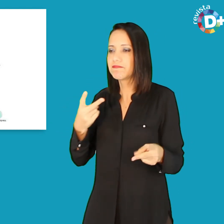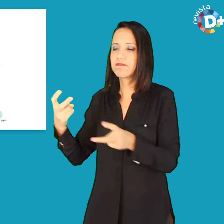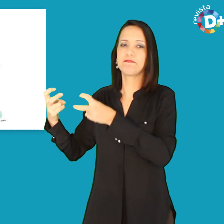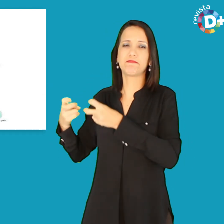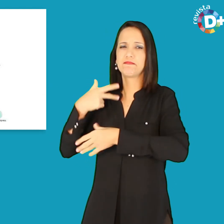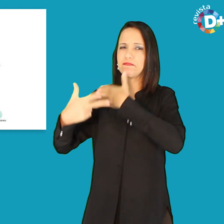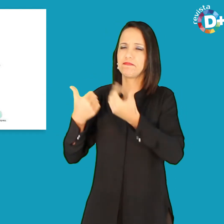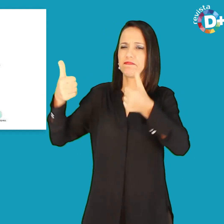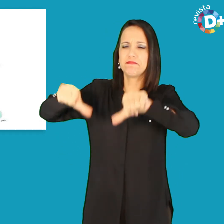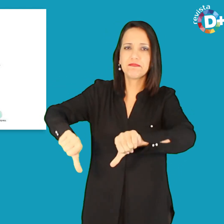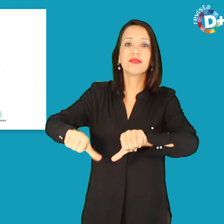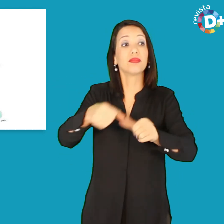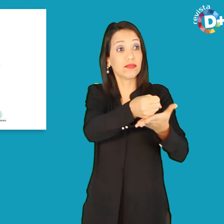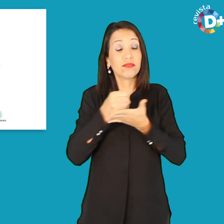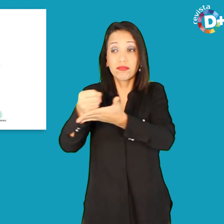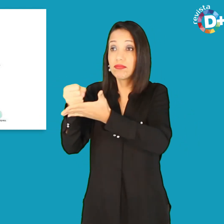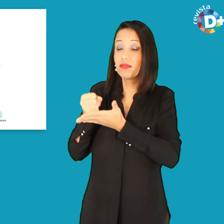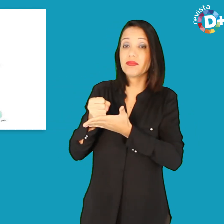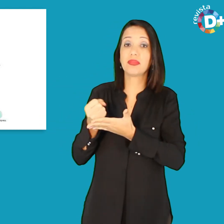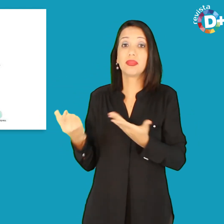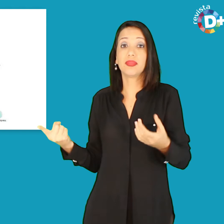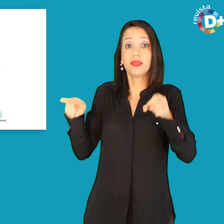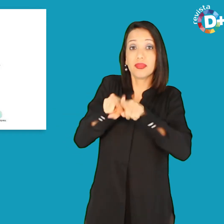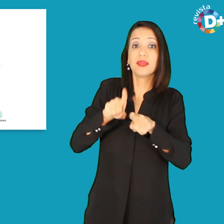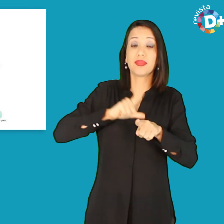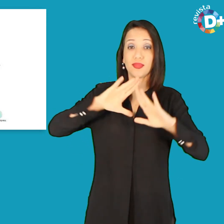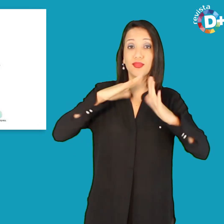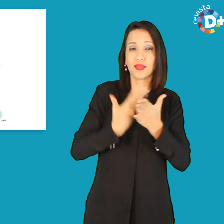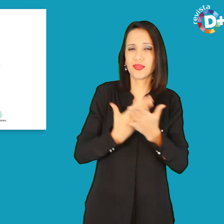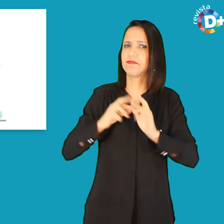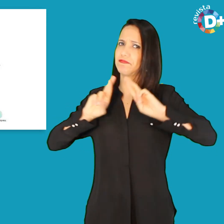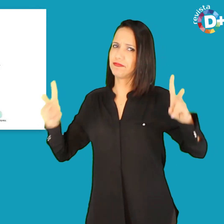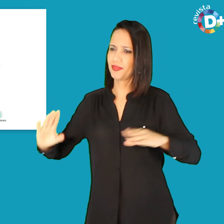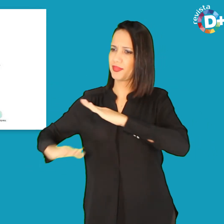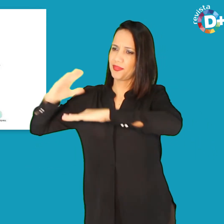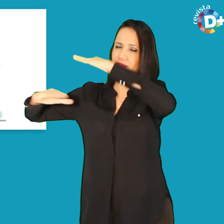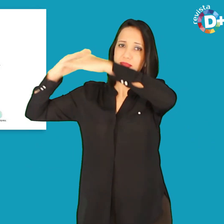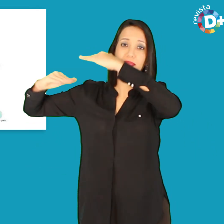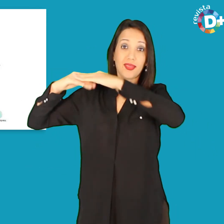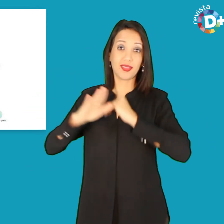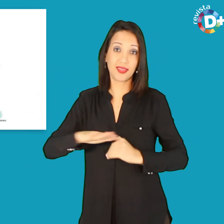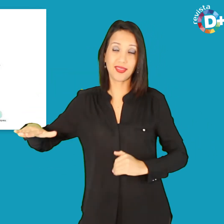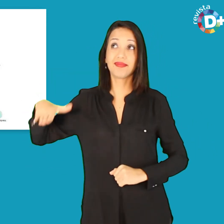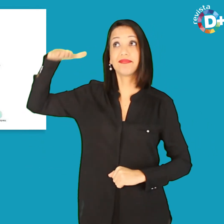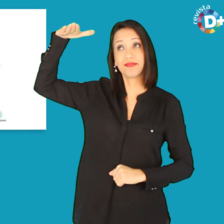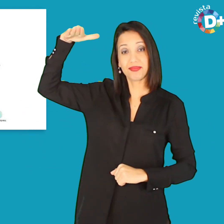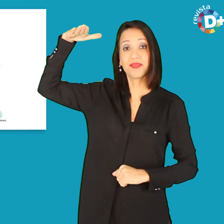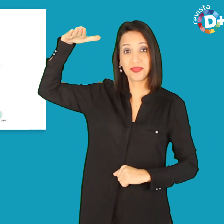ajuda e parceria na escola faz bastante diferença no progresso da criança e do adolescente. Alinhado a tudo isso,